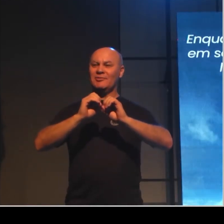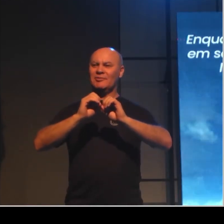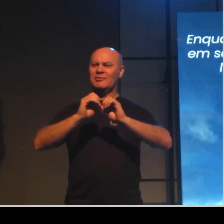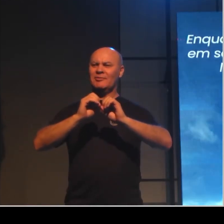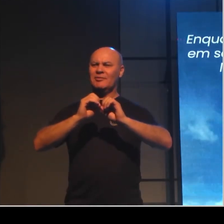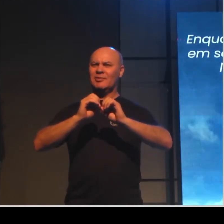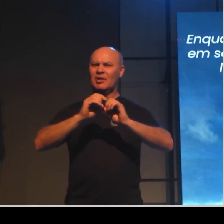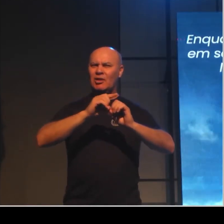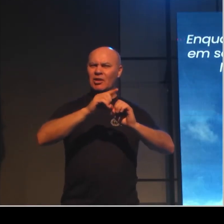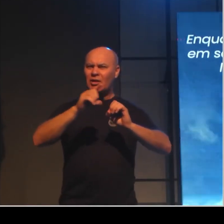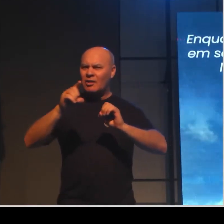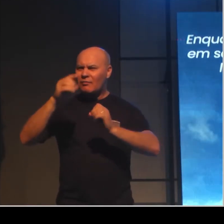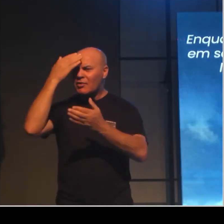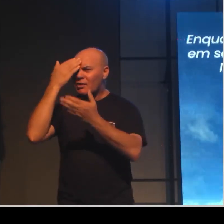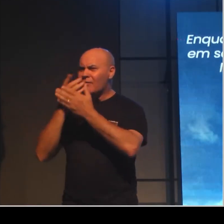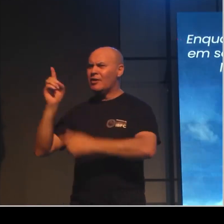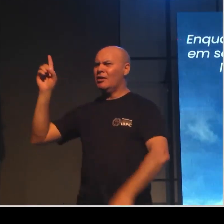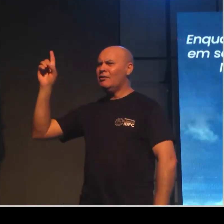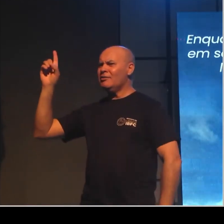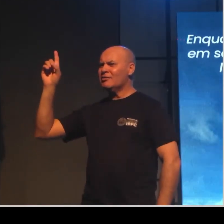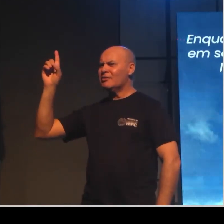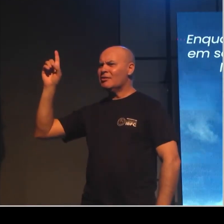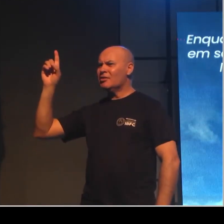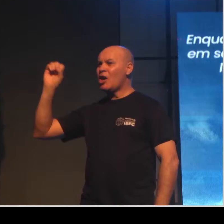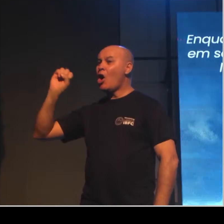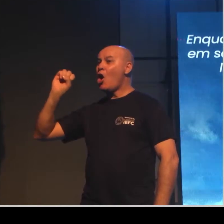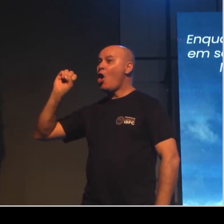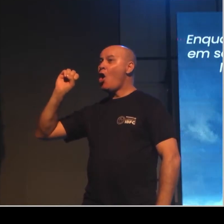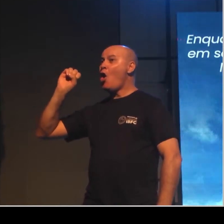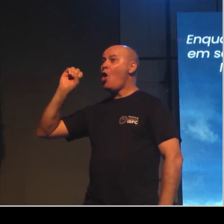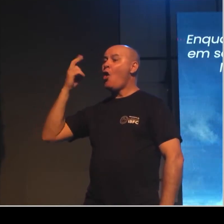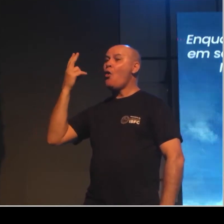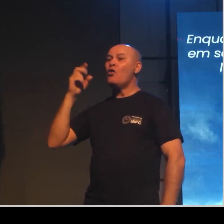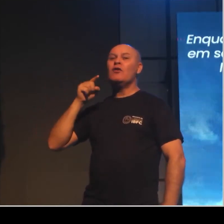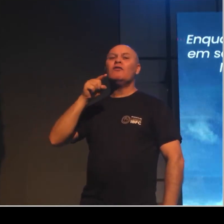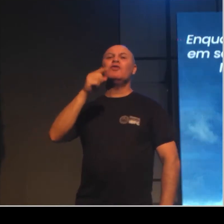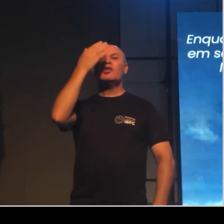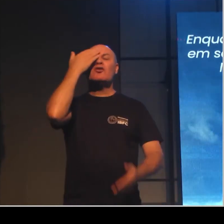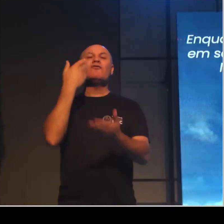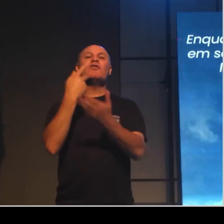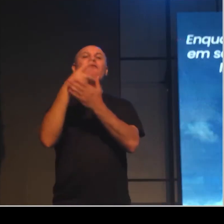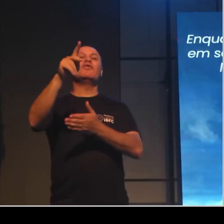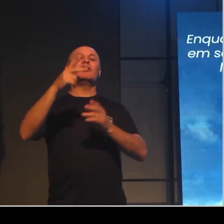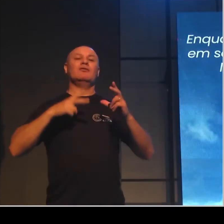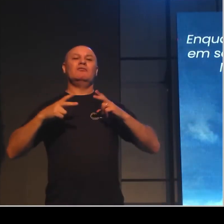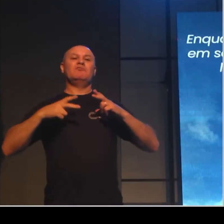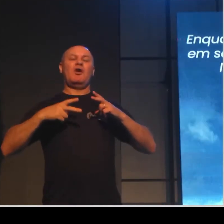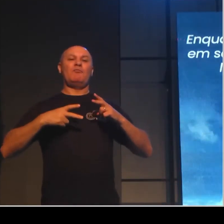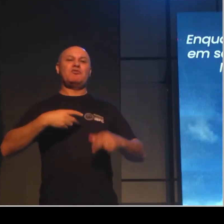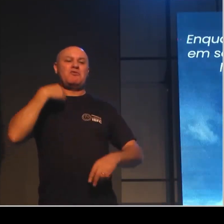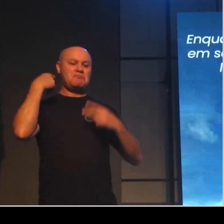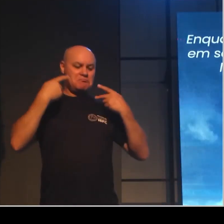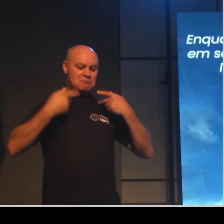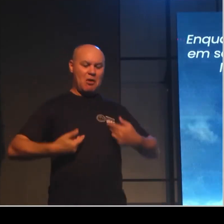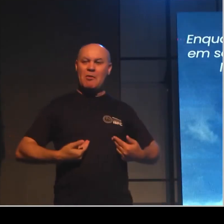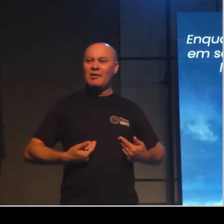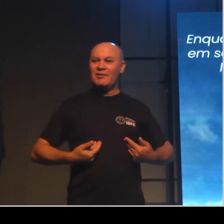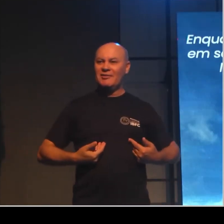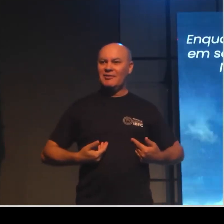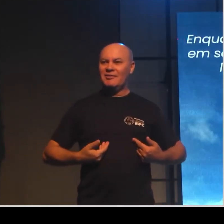ou confia em si mesmo? Você confia em Deus ou confia em si mesmo? Você confia em